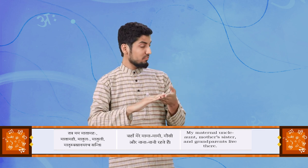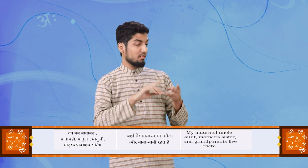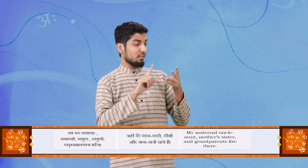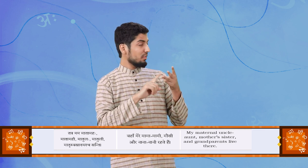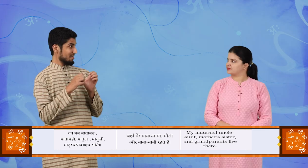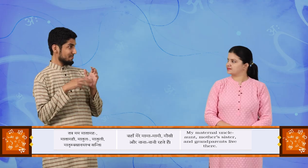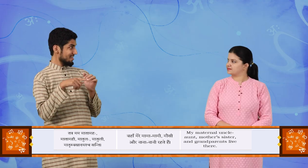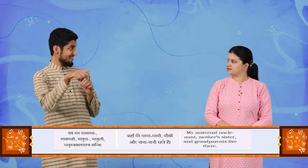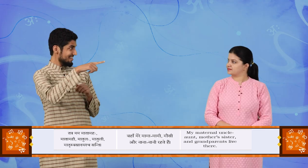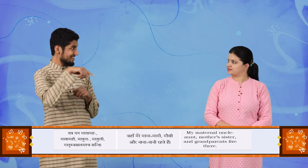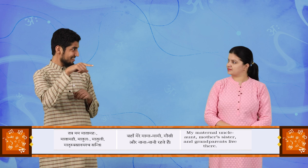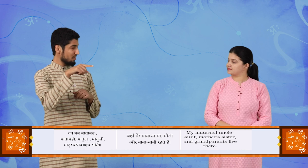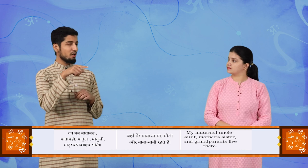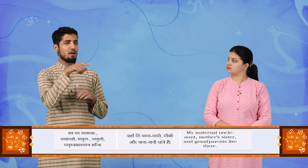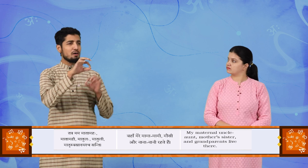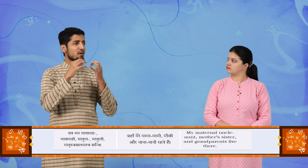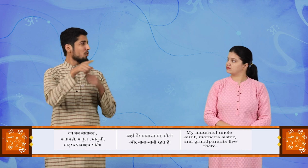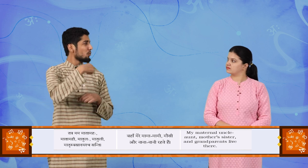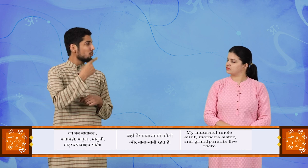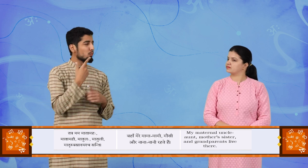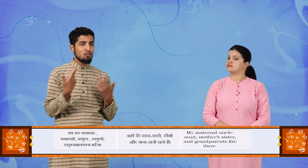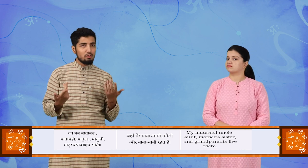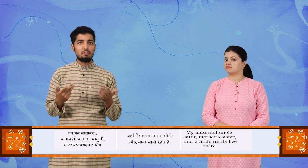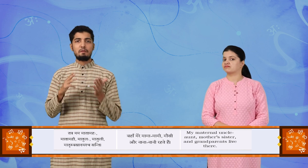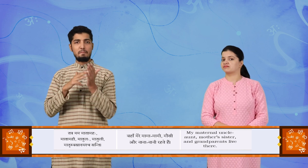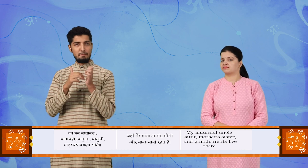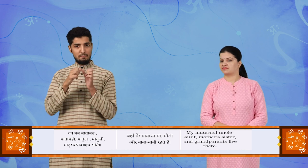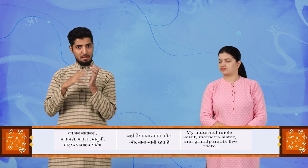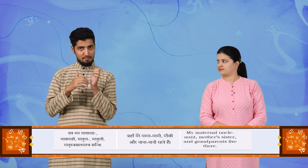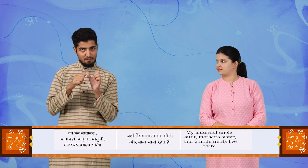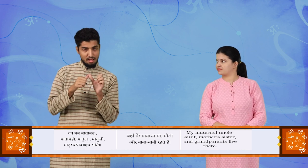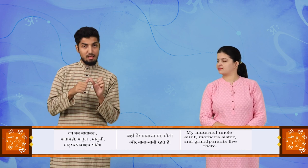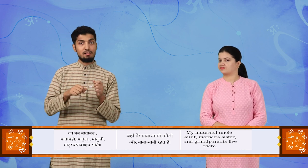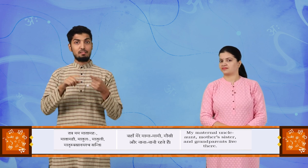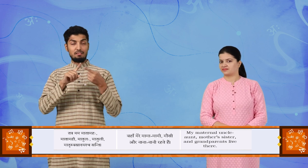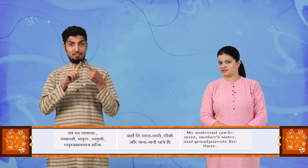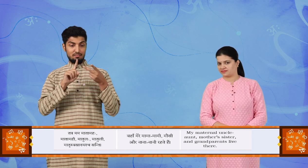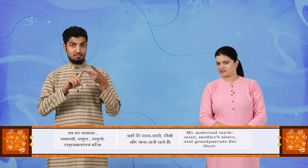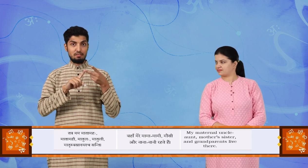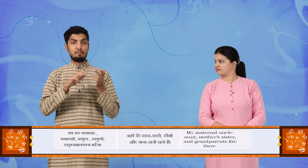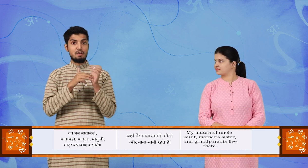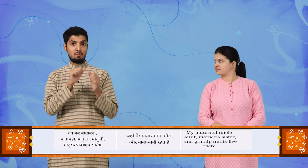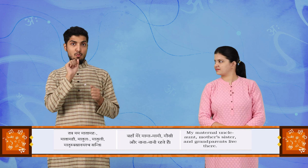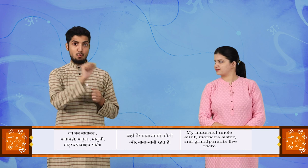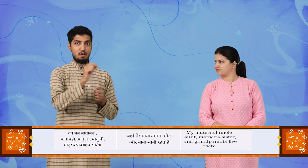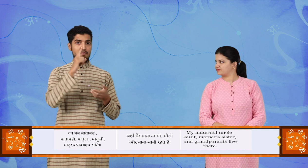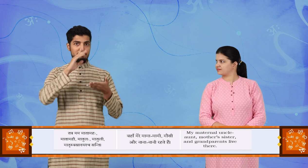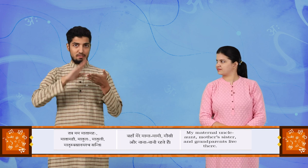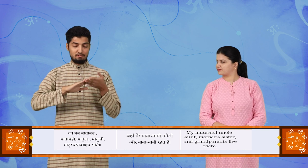कि माता मस्जिद कि मारुति लगा है मां तो ली